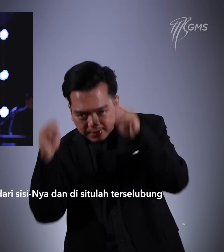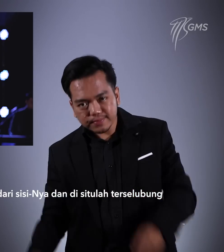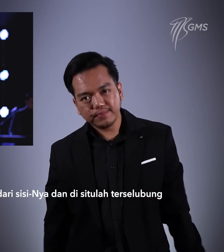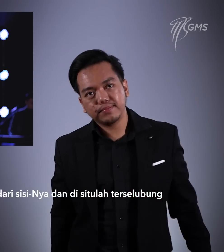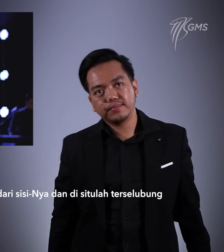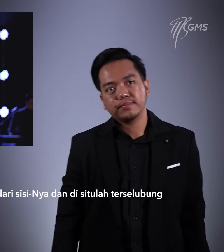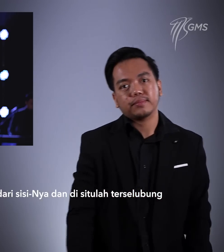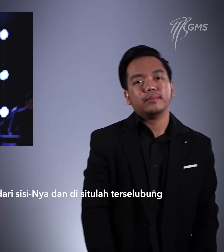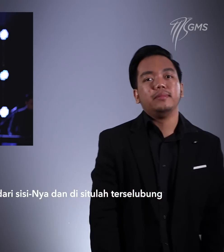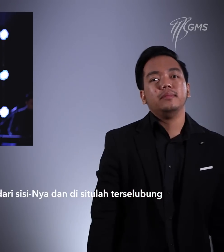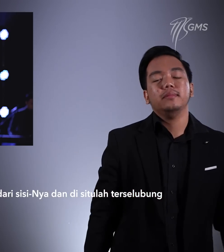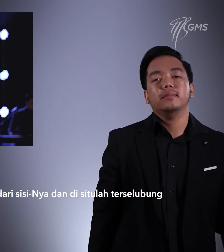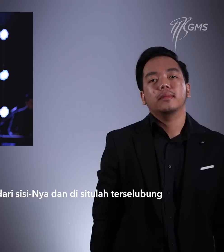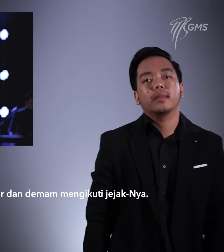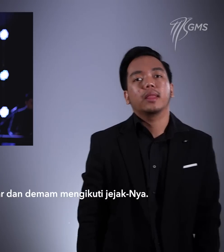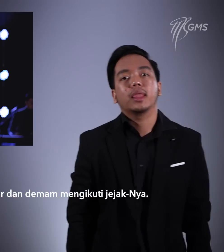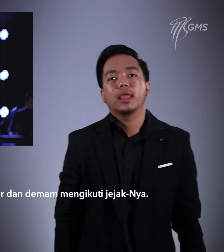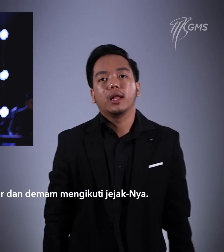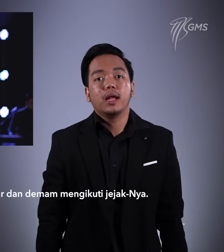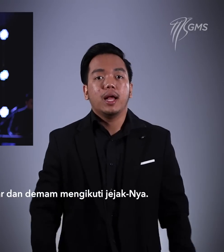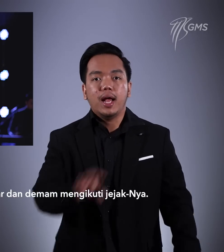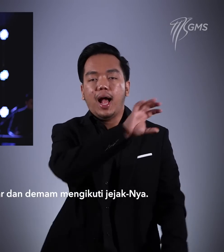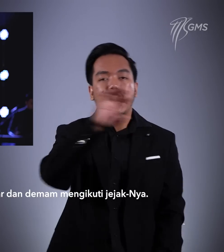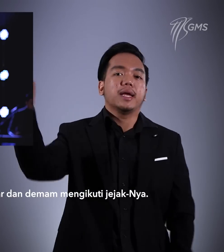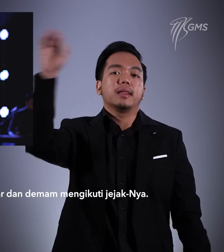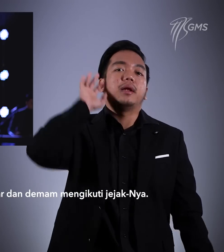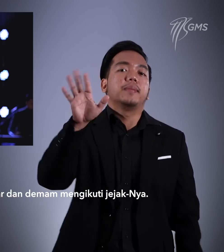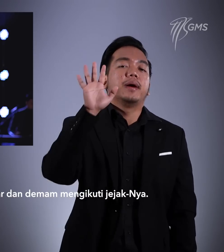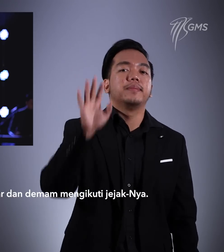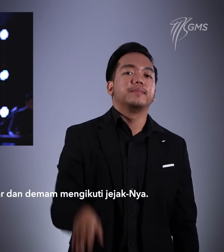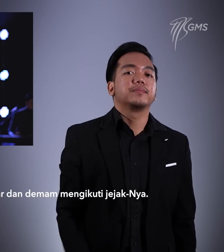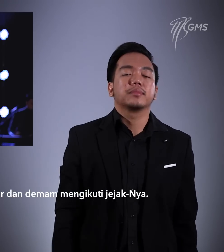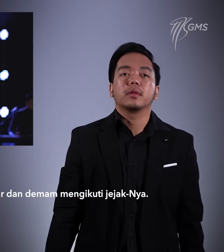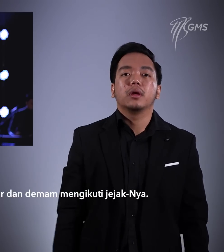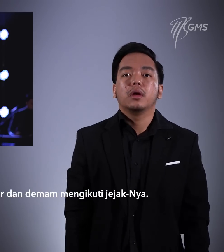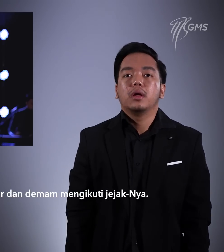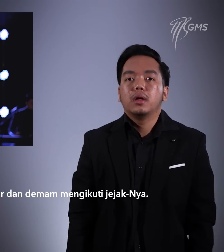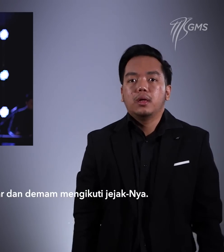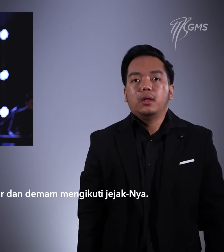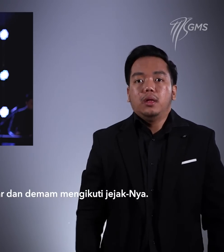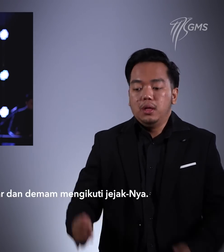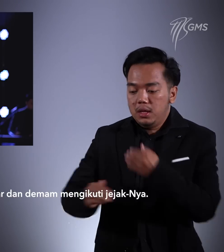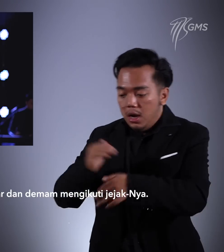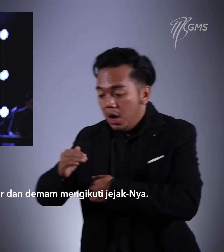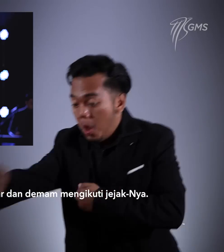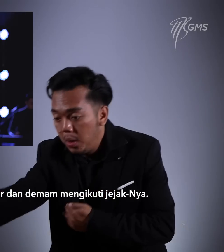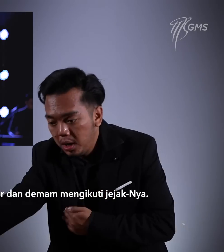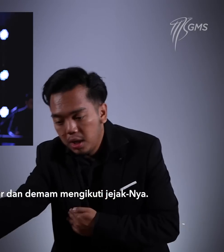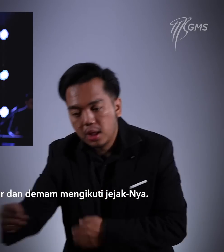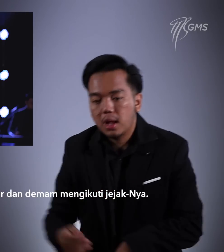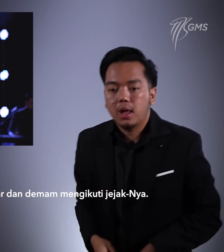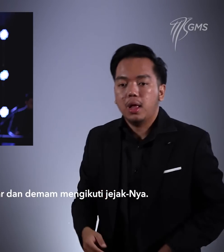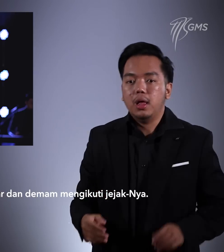bukit-bukit, dan gunung-gunungku. Ayat 5, mendahulunya berjalan penyakit sampar, dan demam